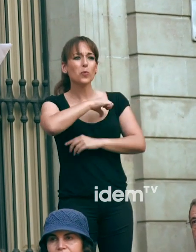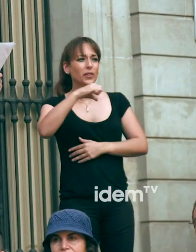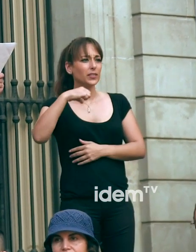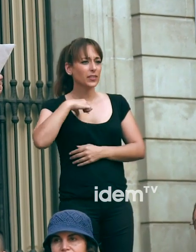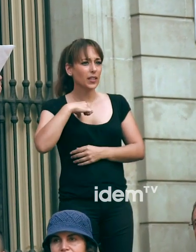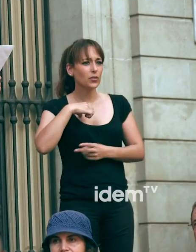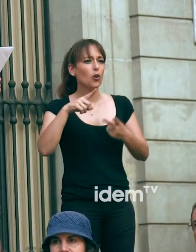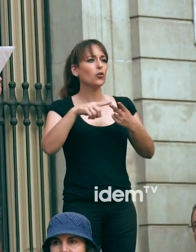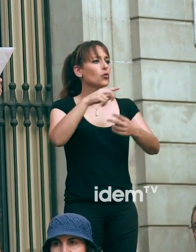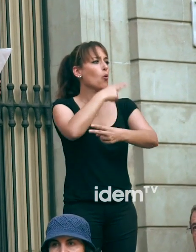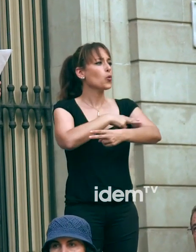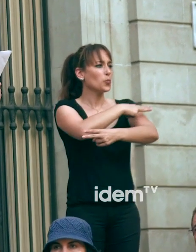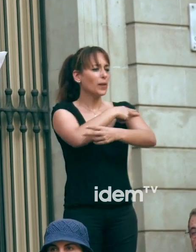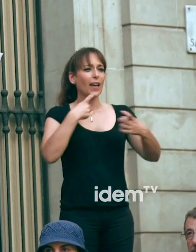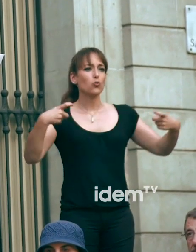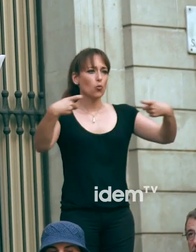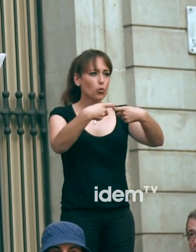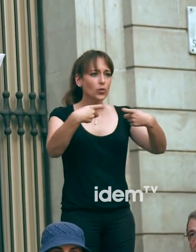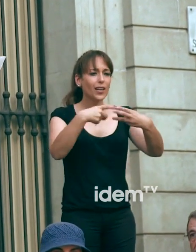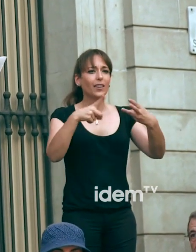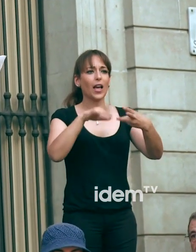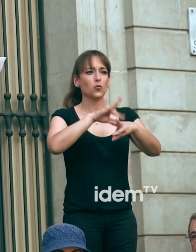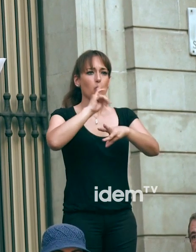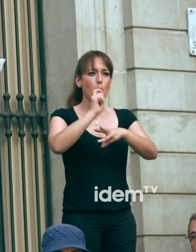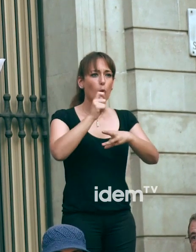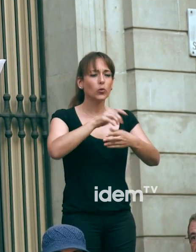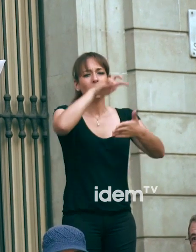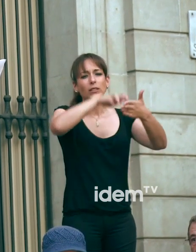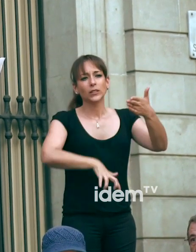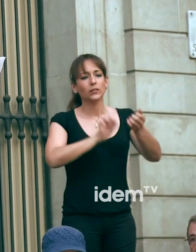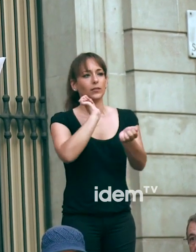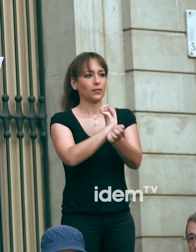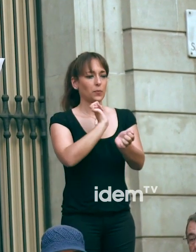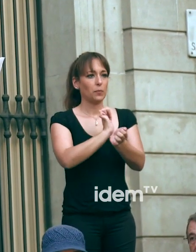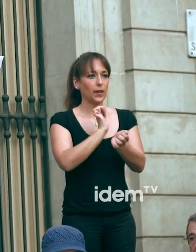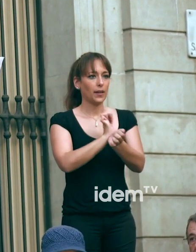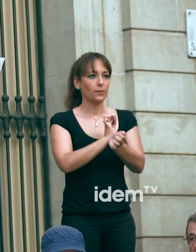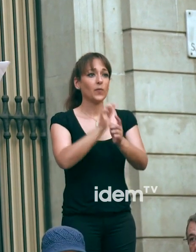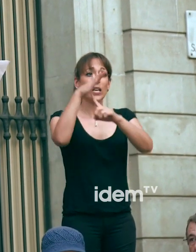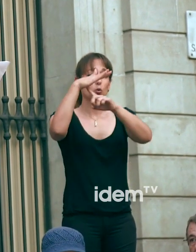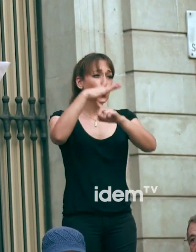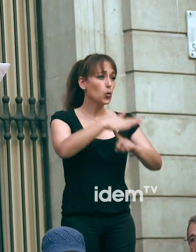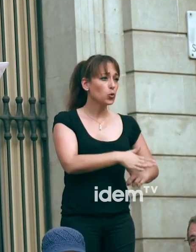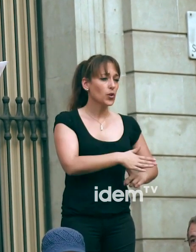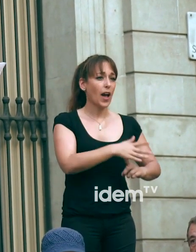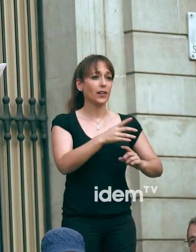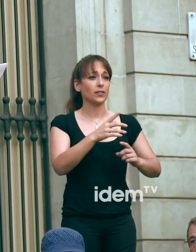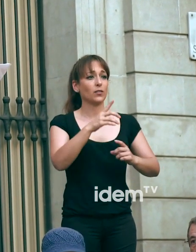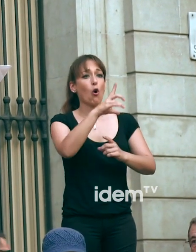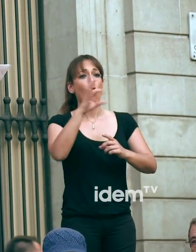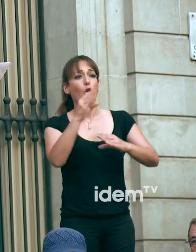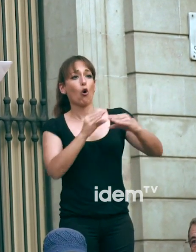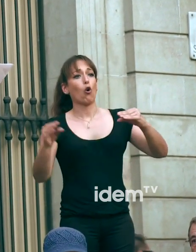Privatitzacions, hospitals concertats, mútues, llistes d'espera, exclusions, copagaments,